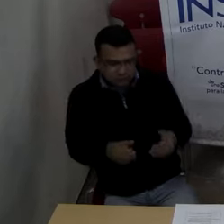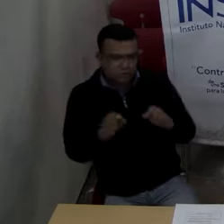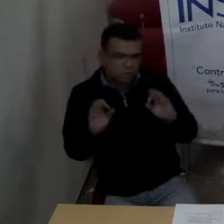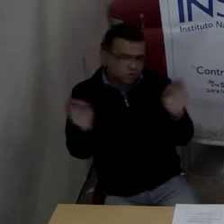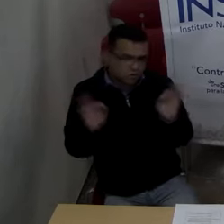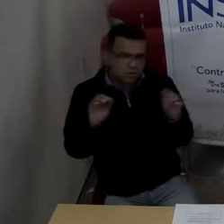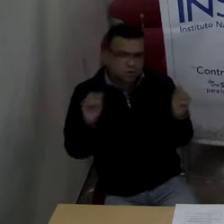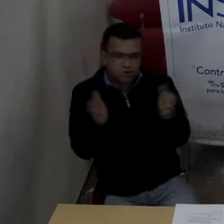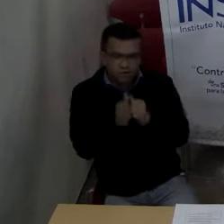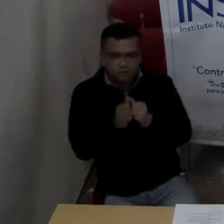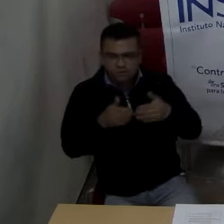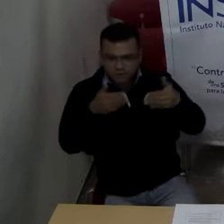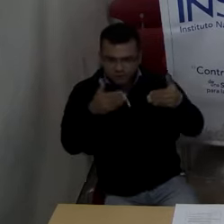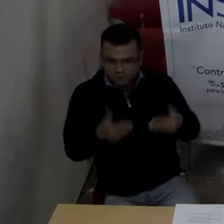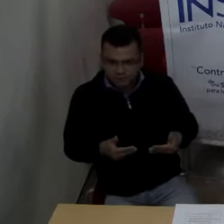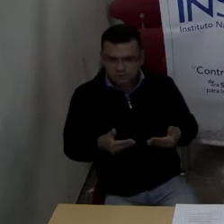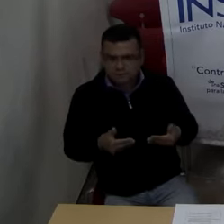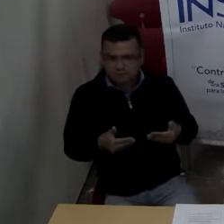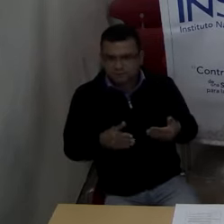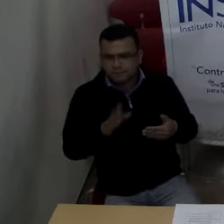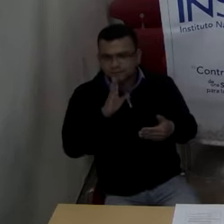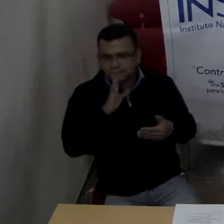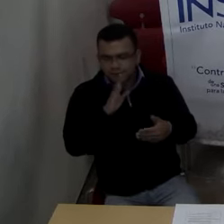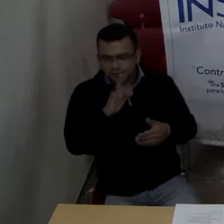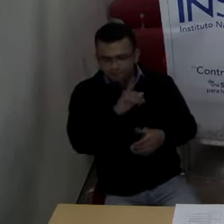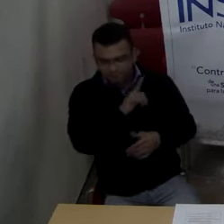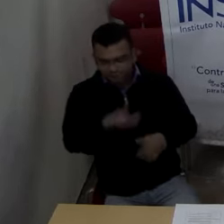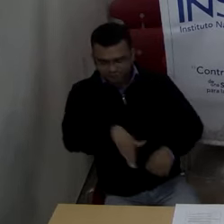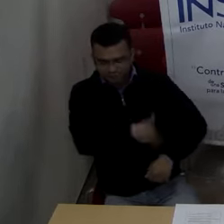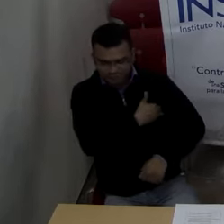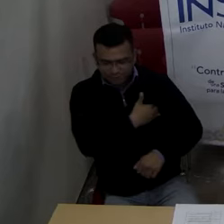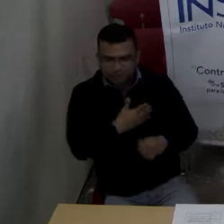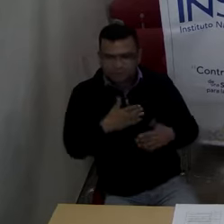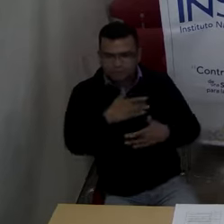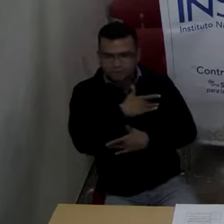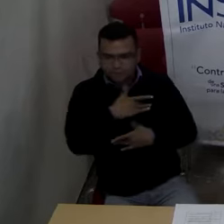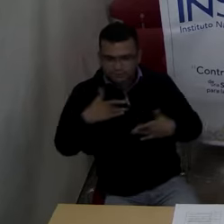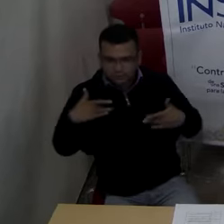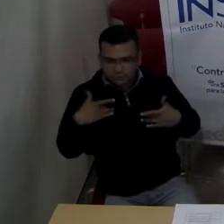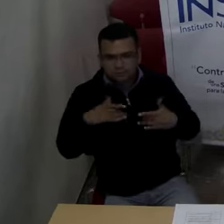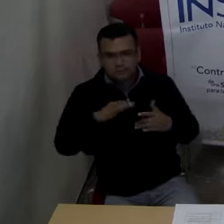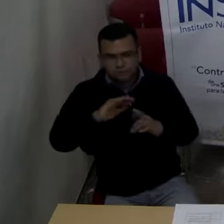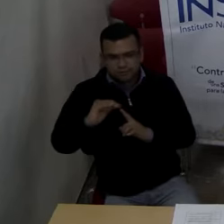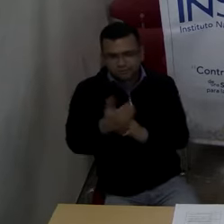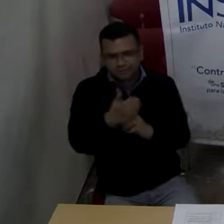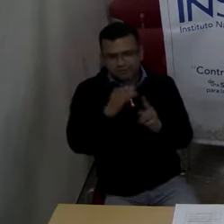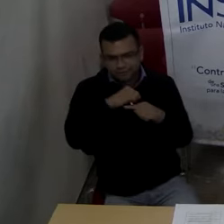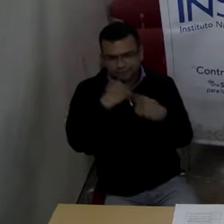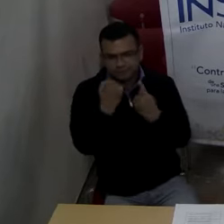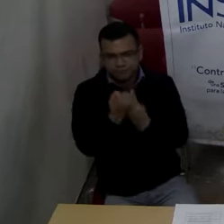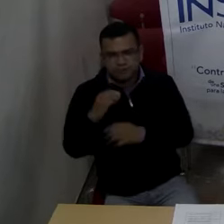que lidera el Ministerio de Salud y Protección Social en nuestro país.